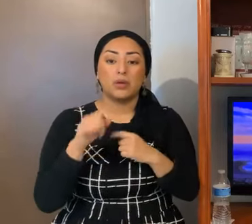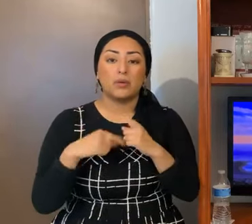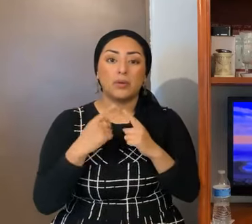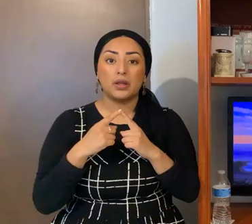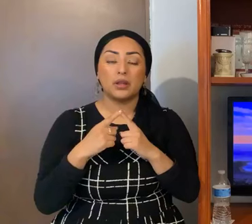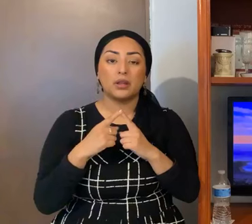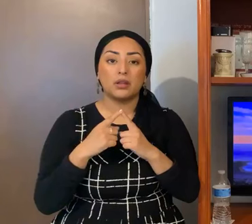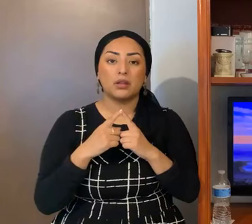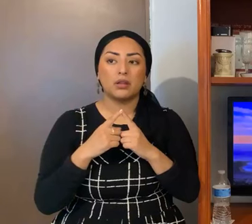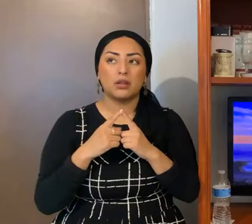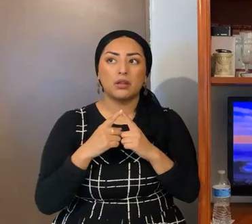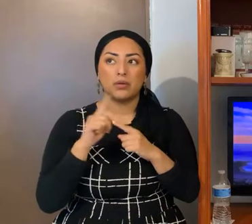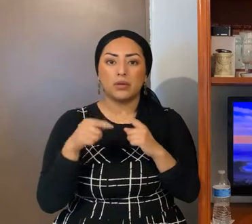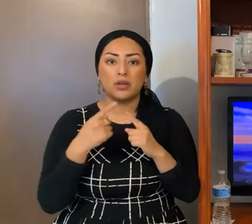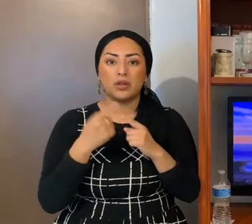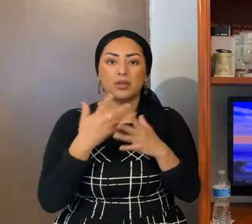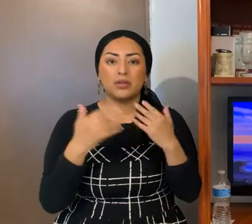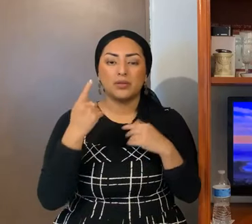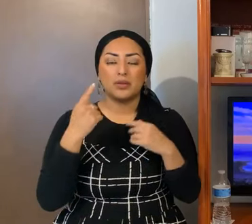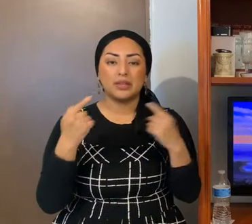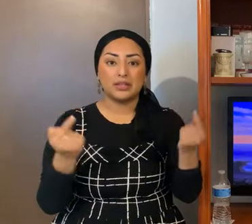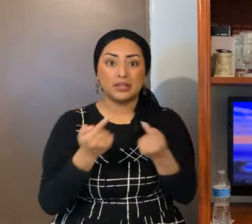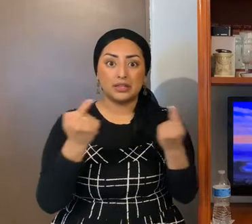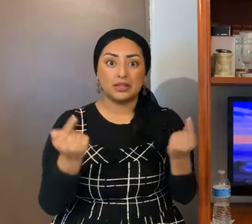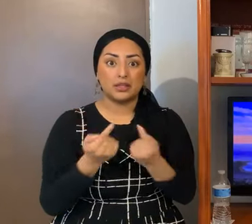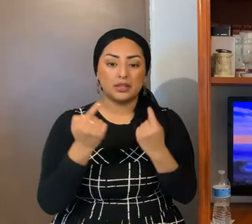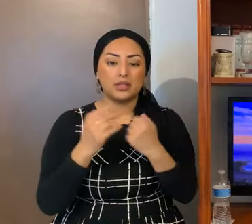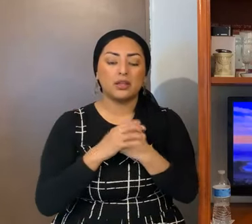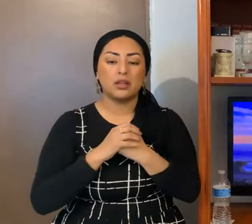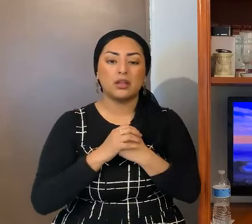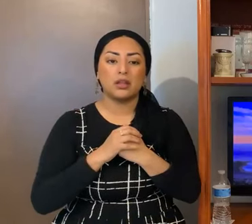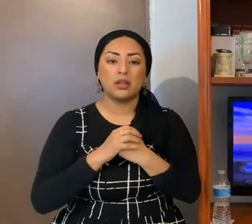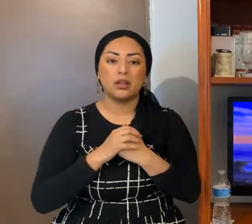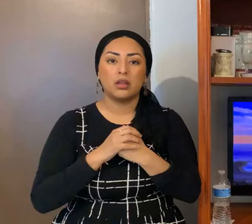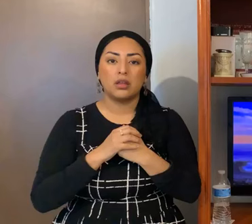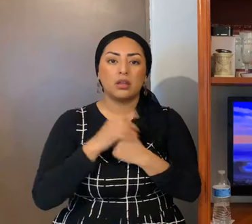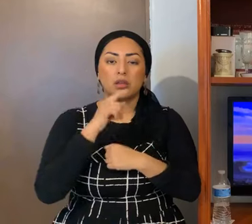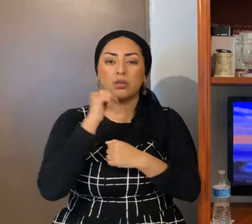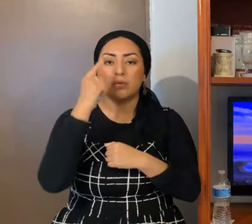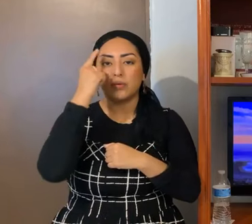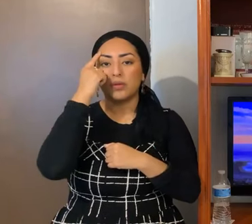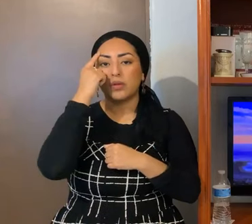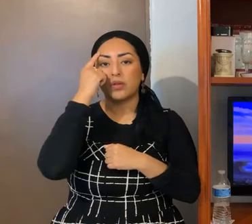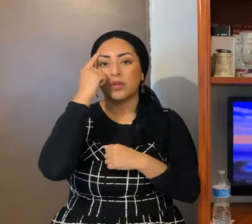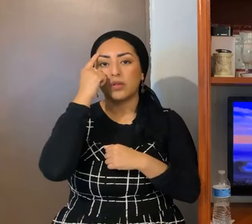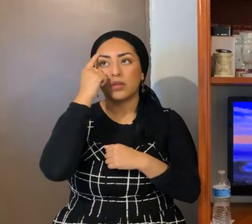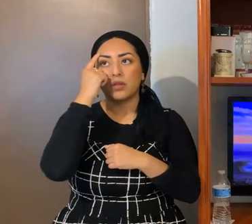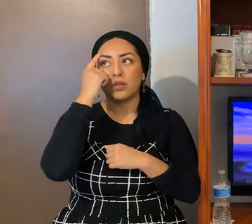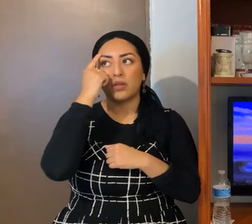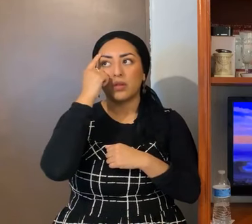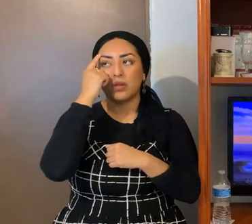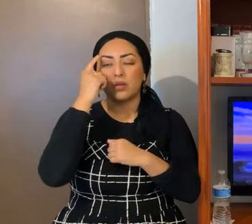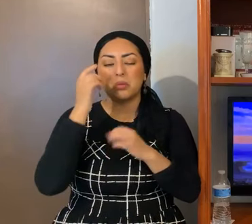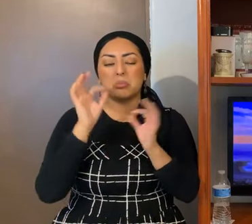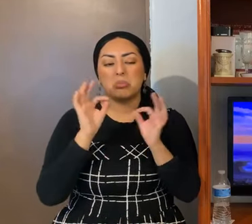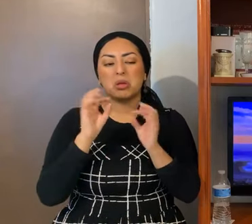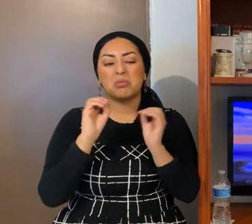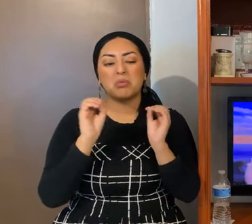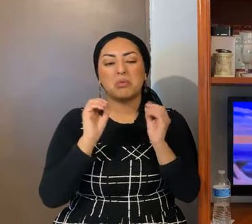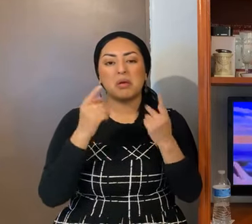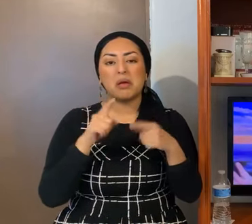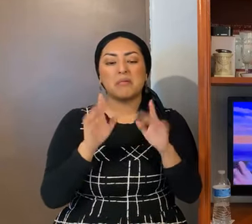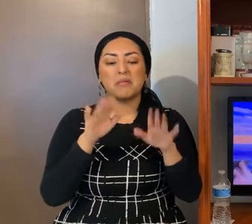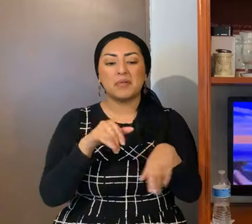Cuando alguien peca, amados hermanos, no pensemos que no pasa nada.